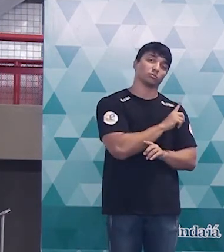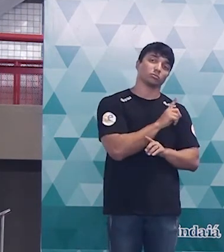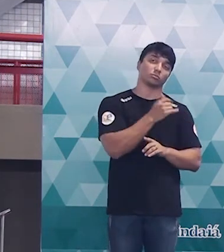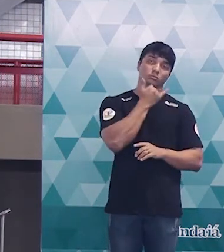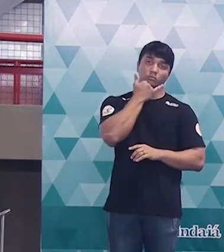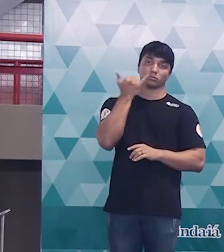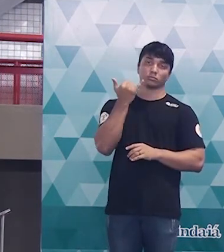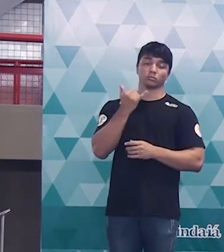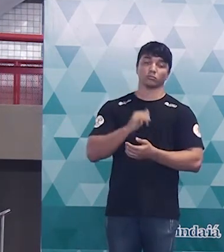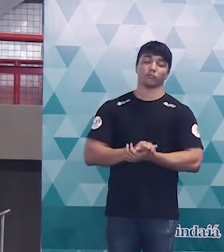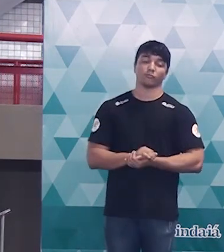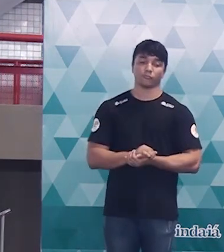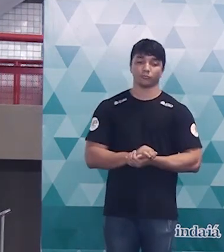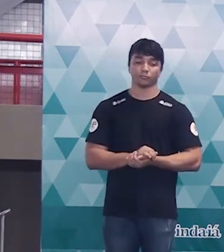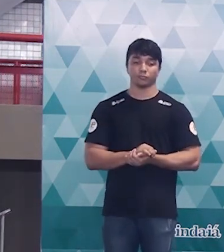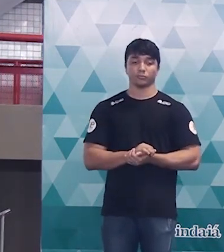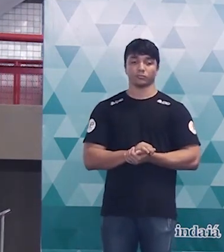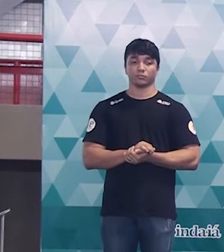ser que não.